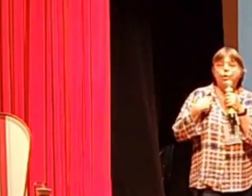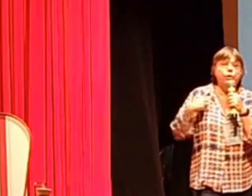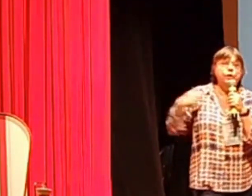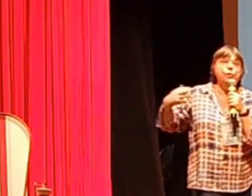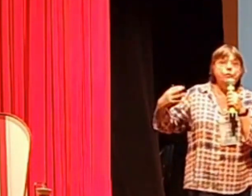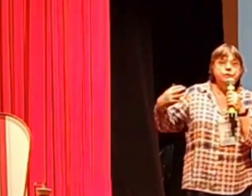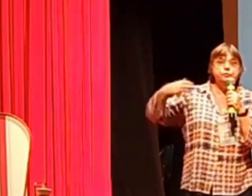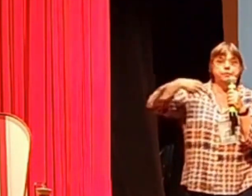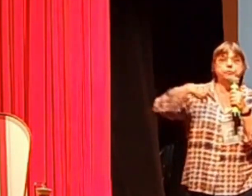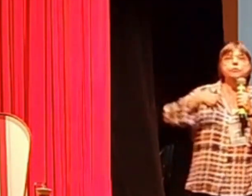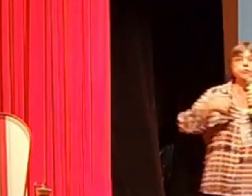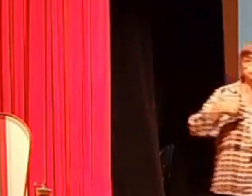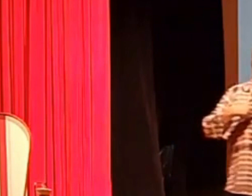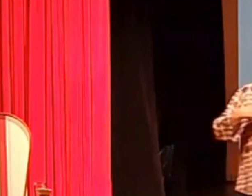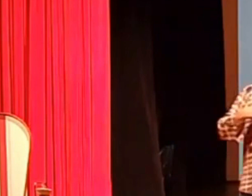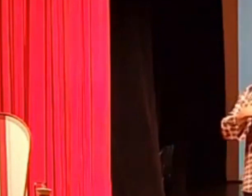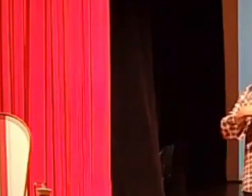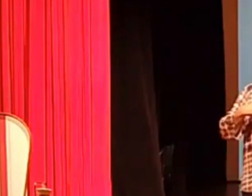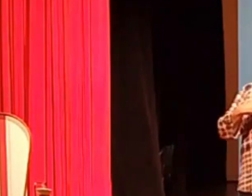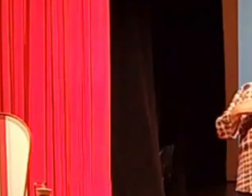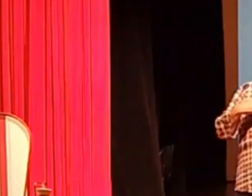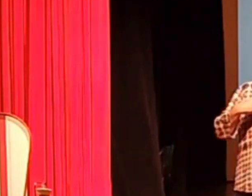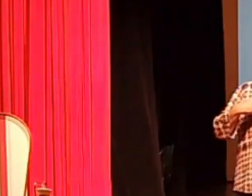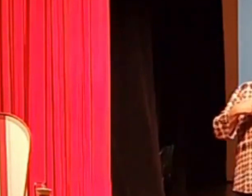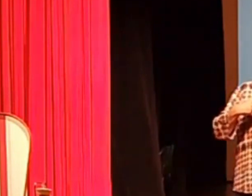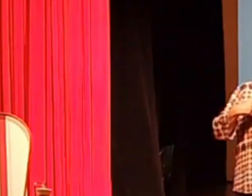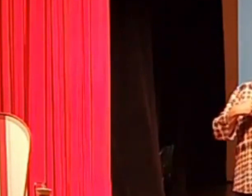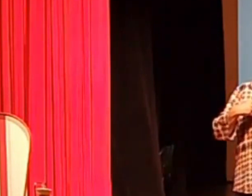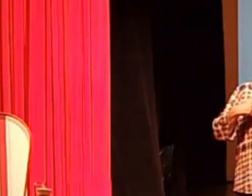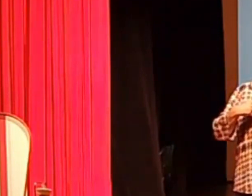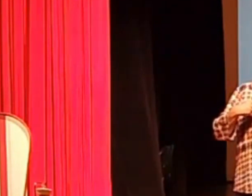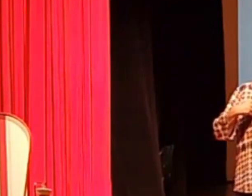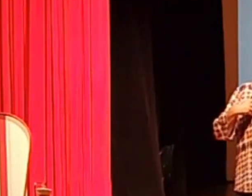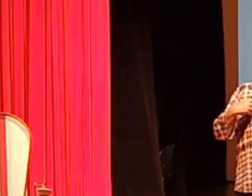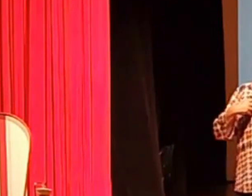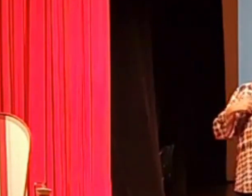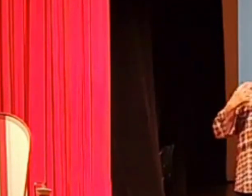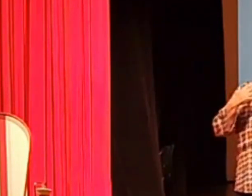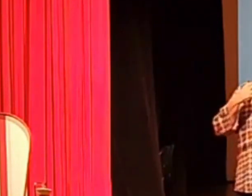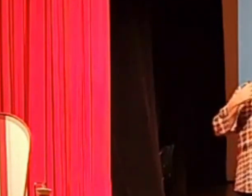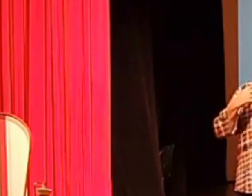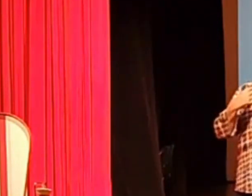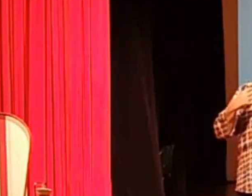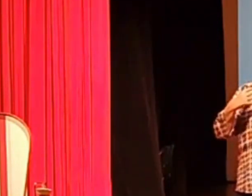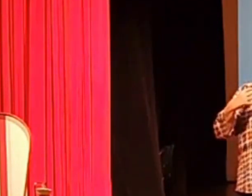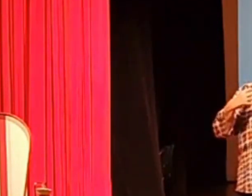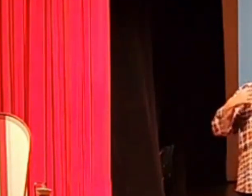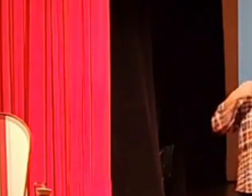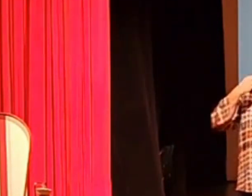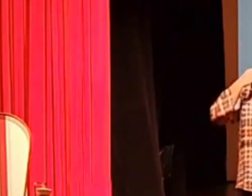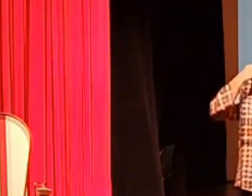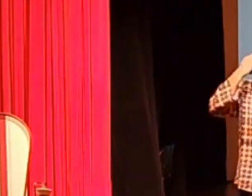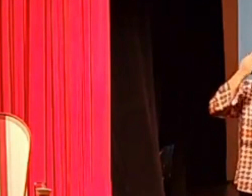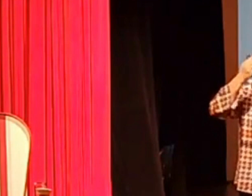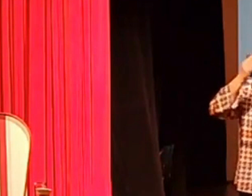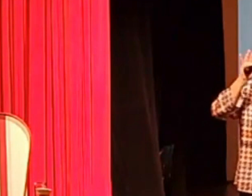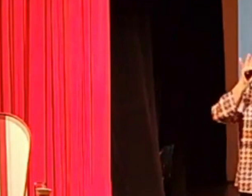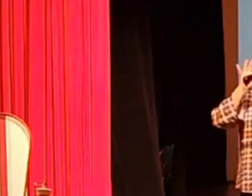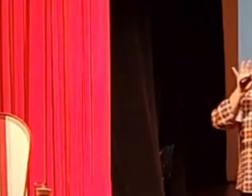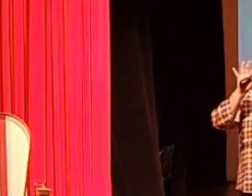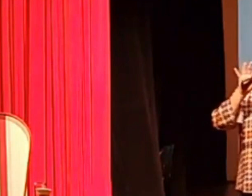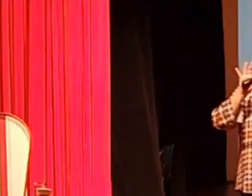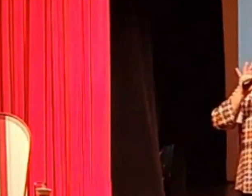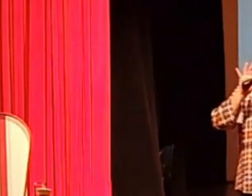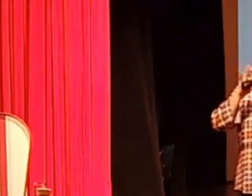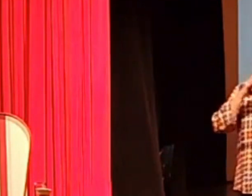corpo, ou que outras pessoas tiveram sobre o seu corpo, né? Ontem a gente conversava com um rapaz, a avó